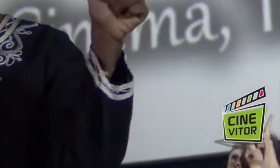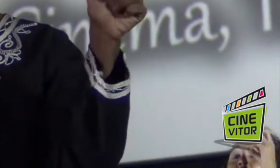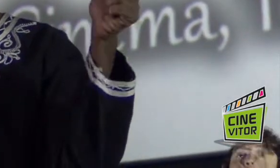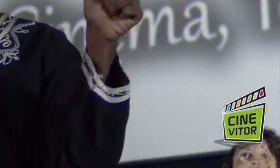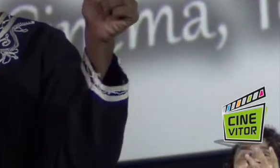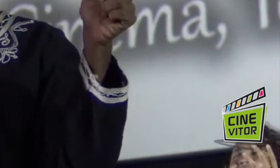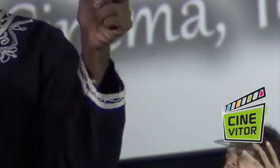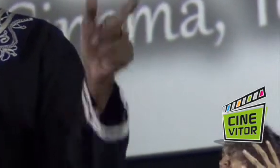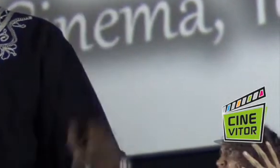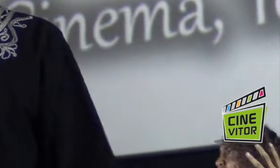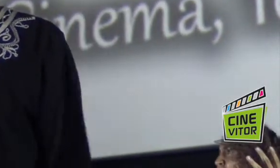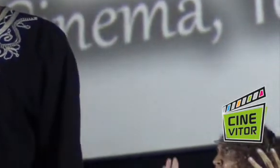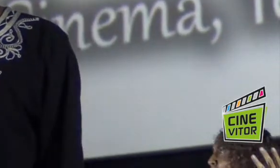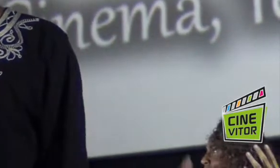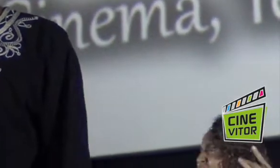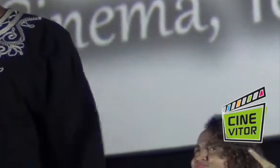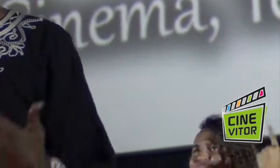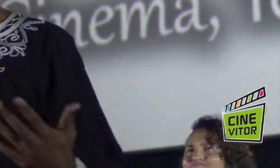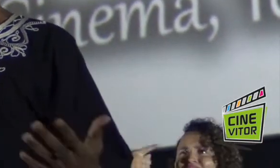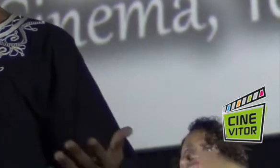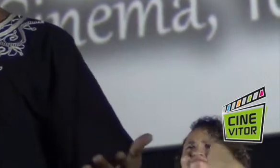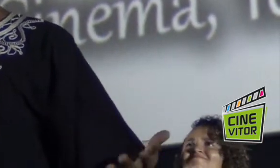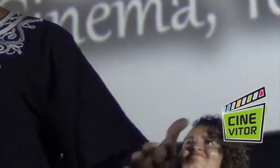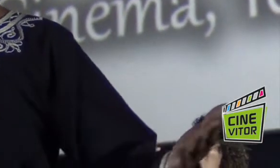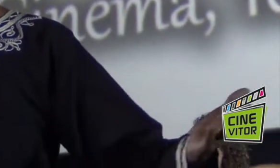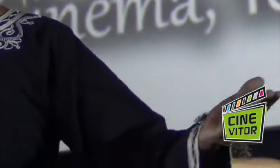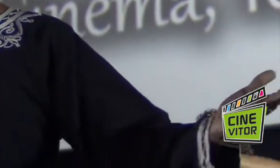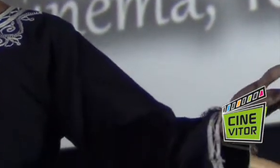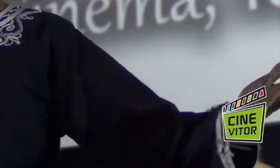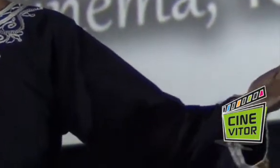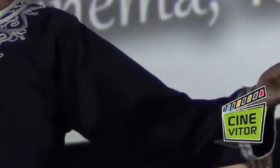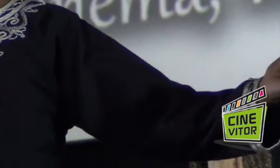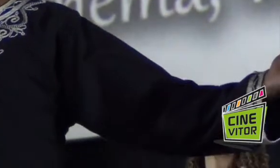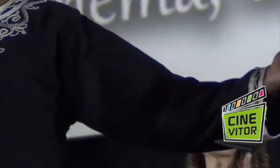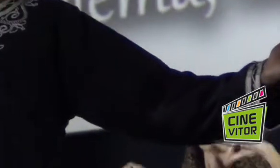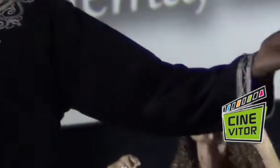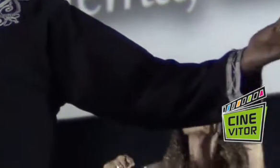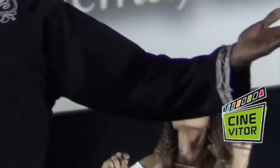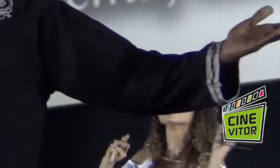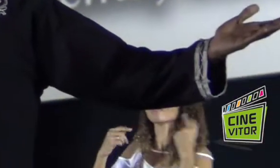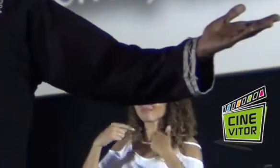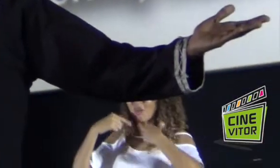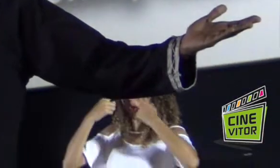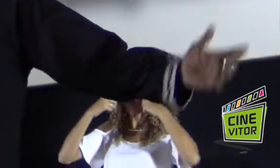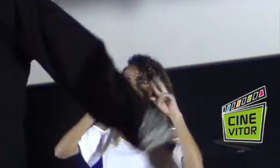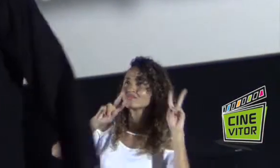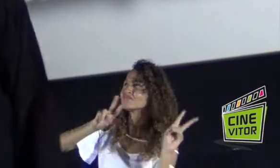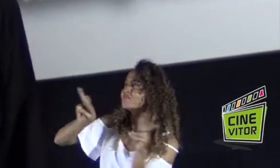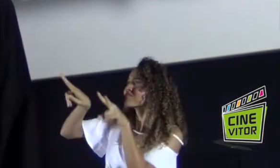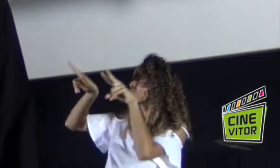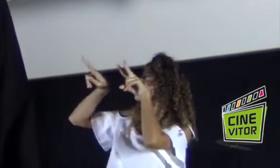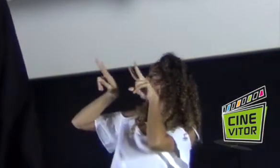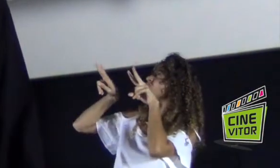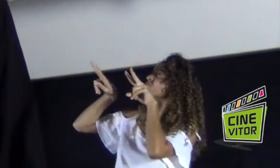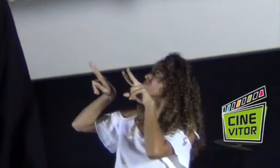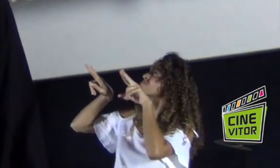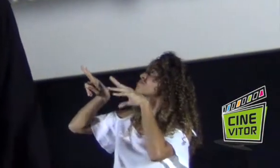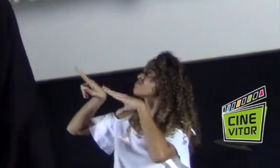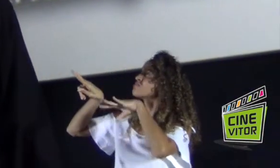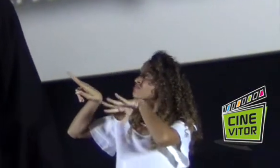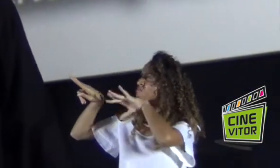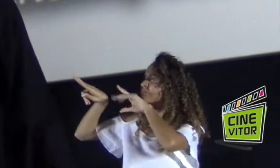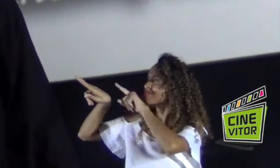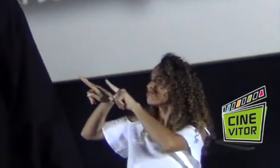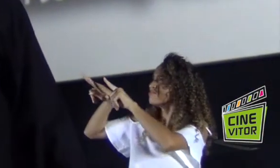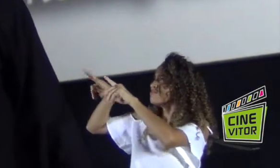do mal. Quero ter olhos pra ver a